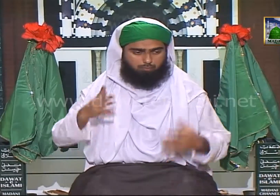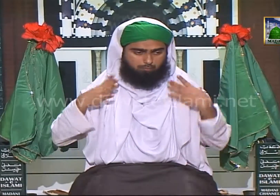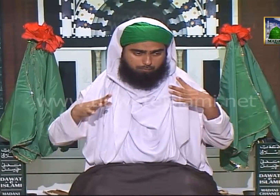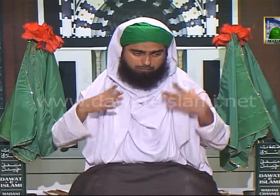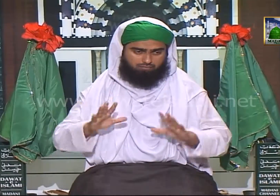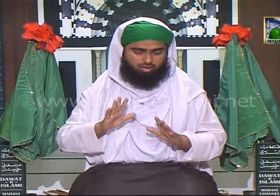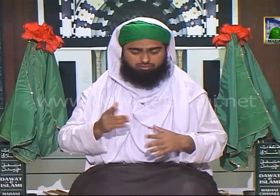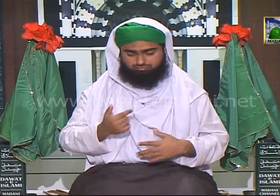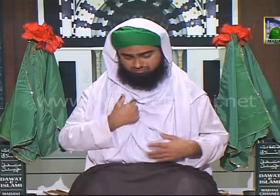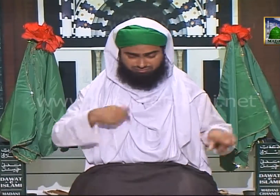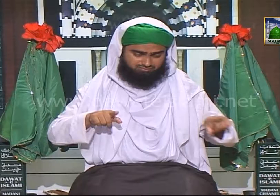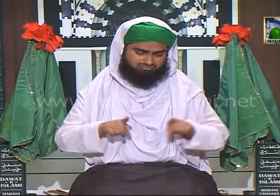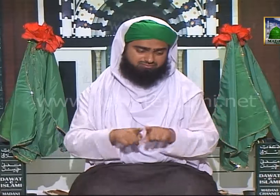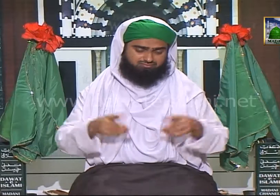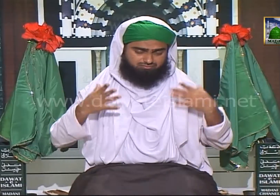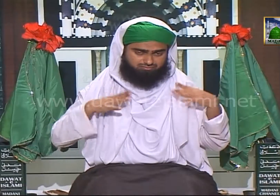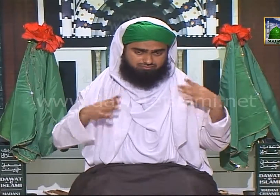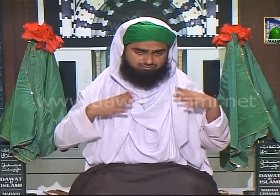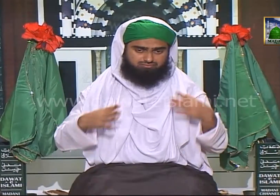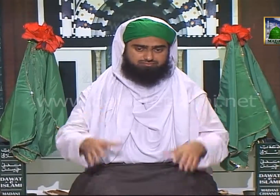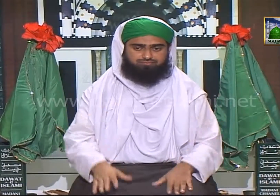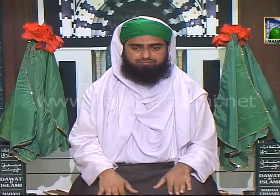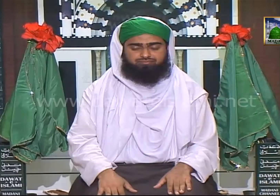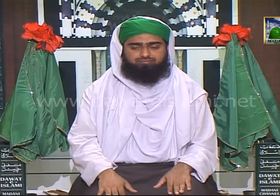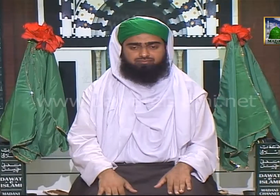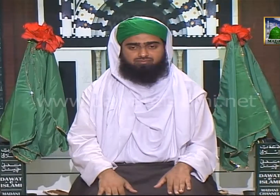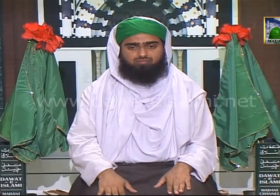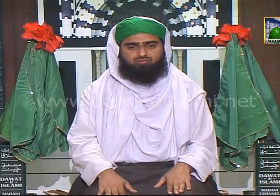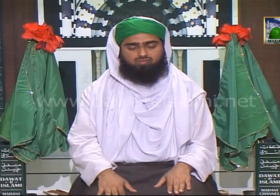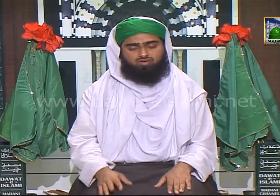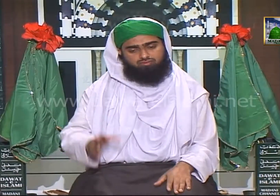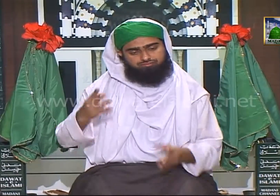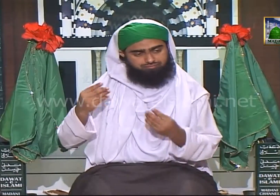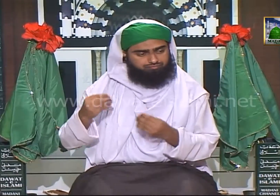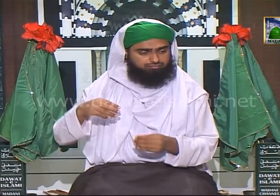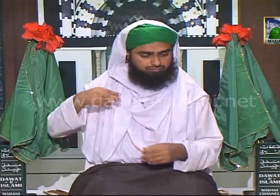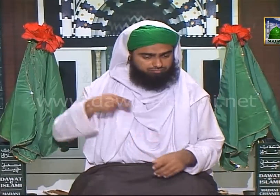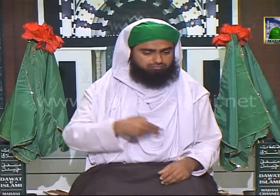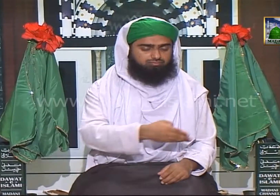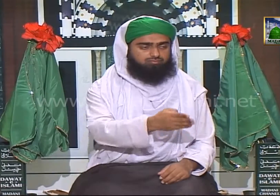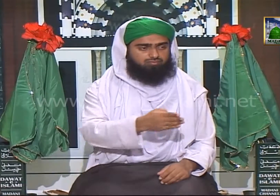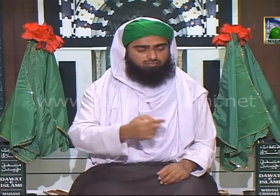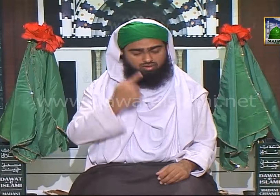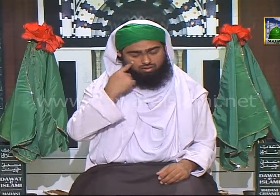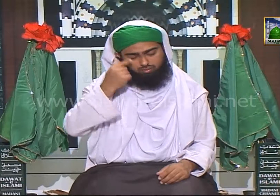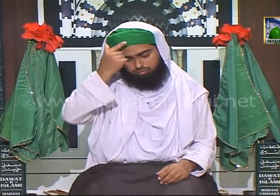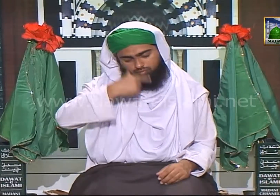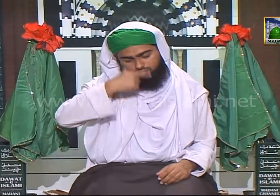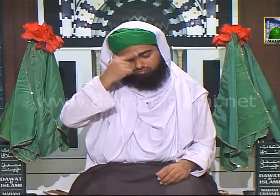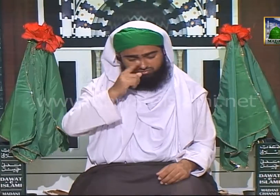سب محنت مزدوری کرتے ہیں تو مجھے بھی محنت مزدوری کرنی چاہیے, ہاتھ پیر مارنے چاہیے. چنانچہ وہاں سے چلے, آنکھوں سے آنسو